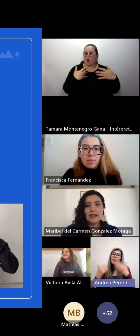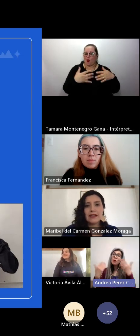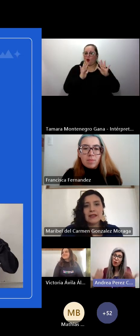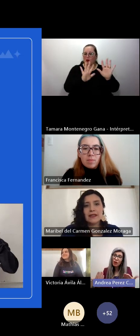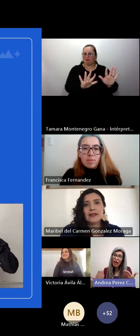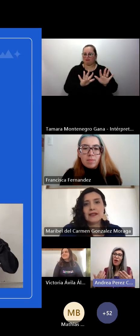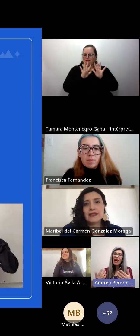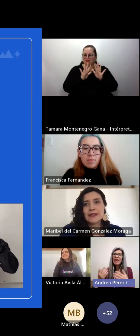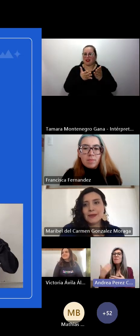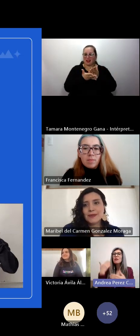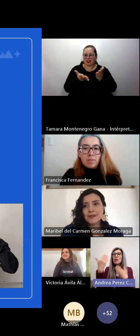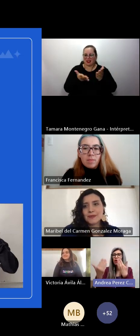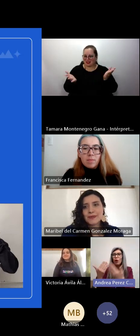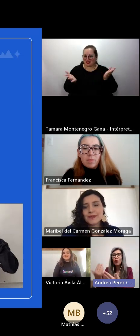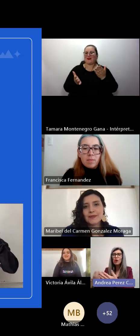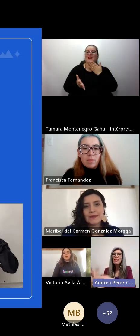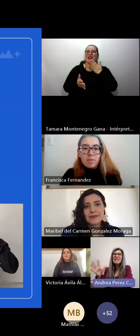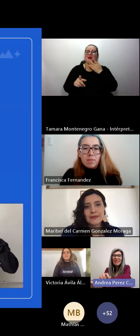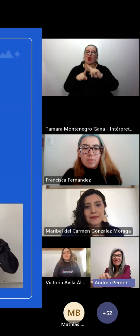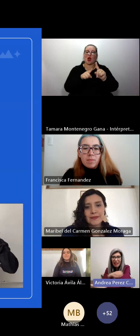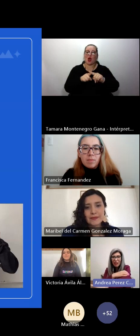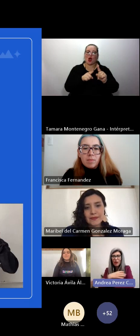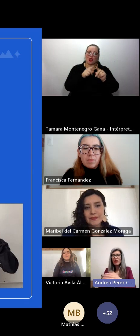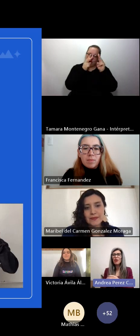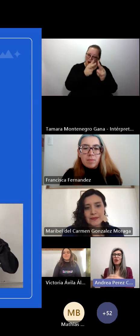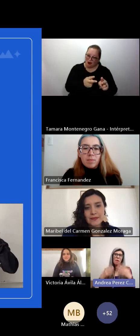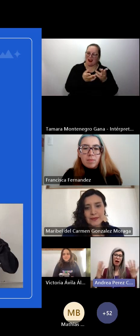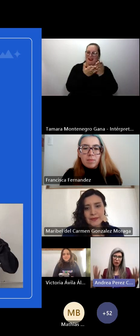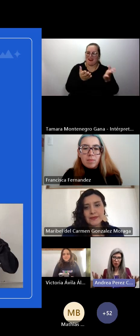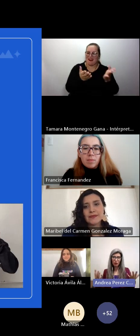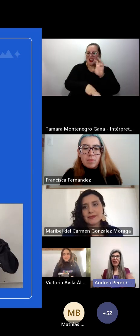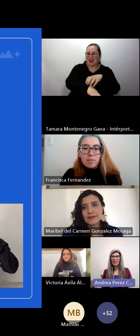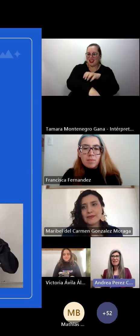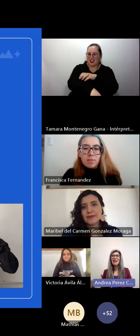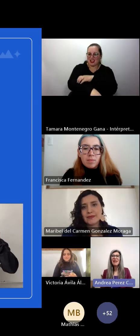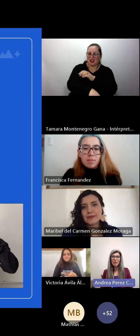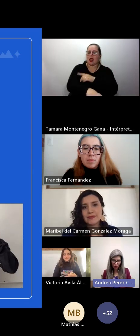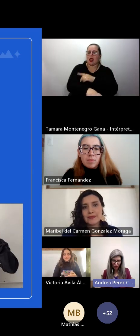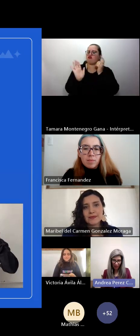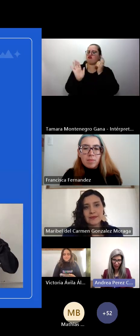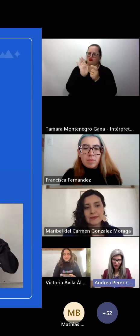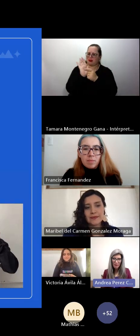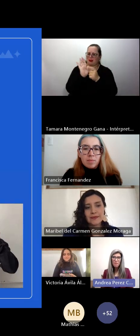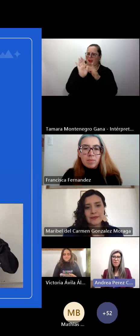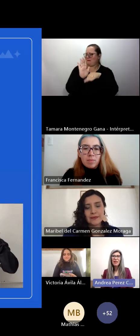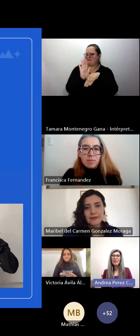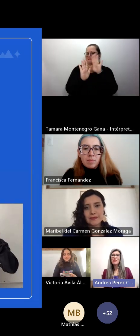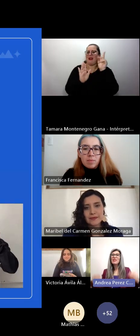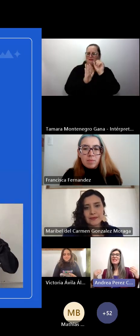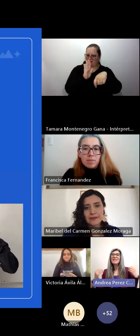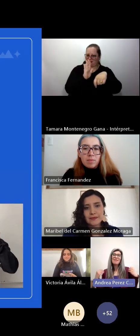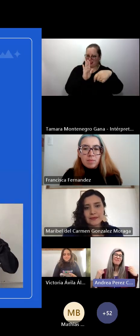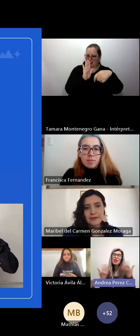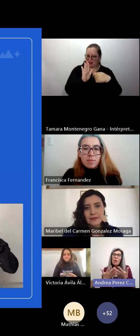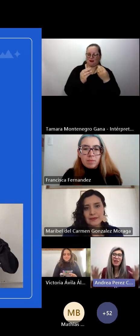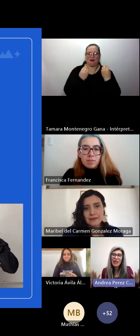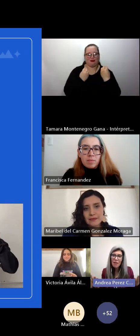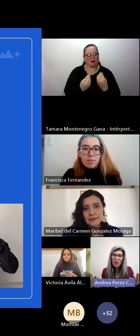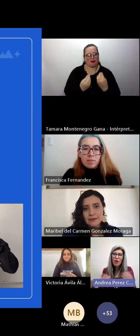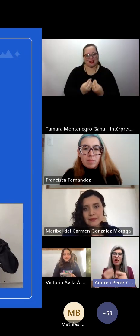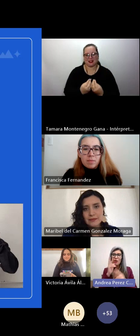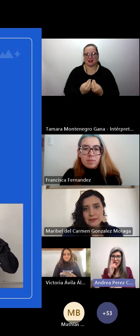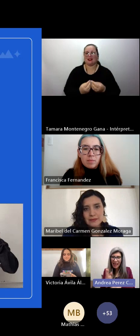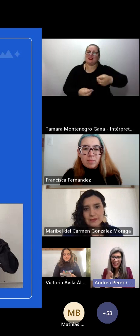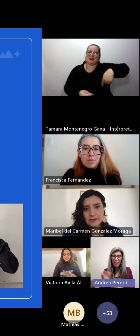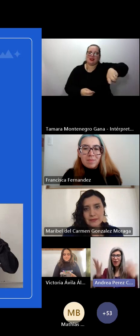categorías. Y por otro lado, aquellas menciones honrosas de regiones con los más altos puntajes en sus videos. Entonces, no